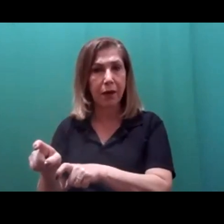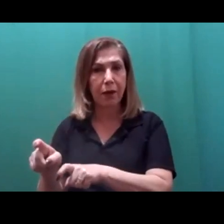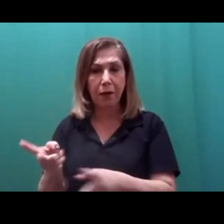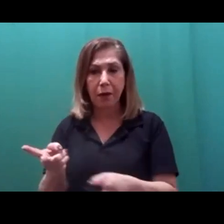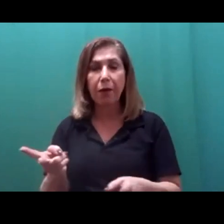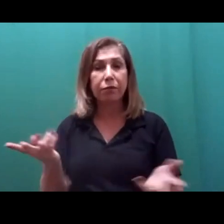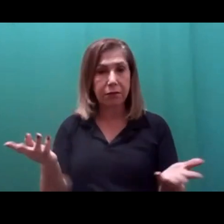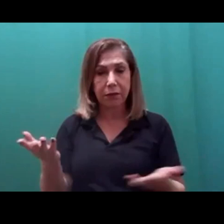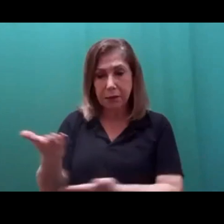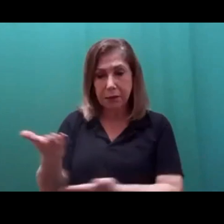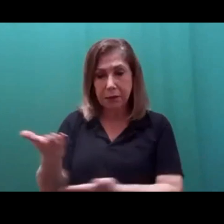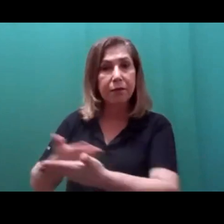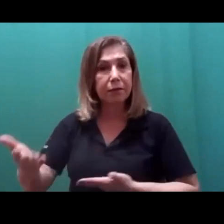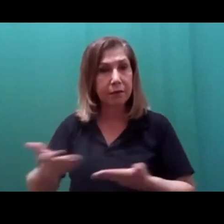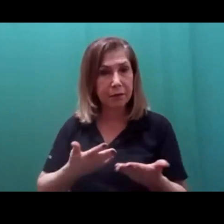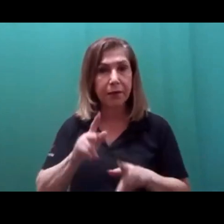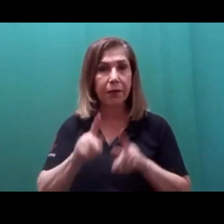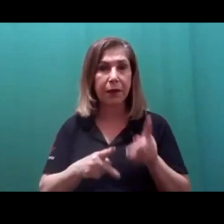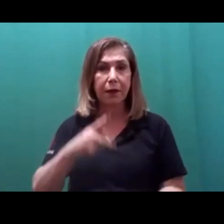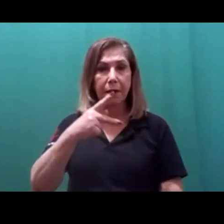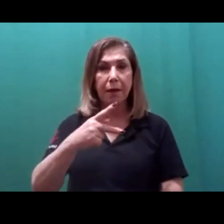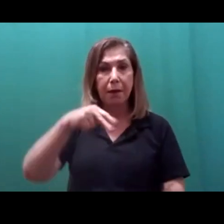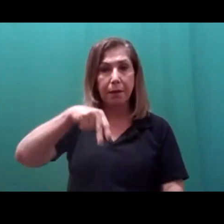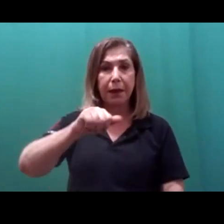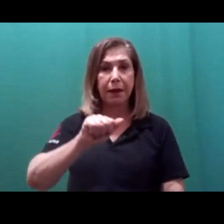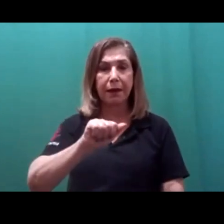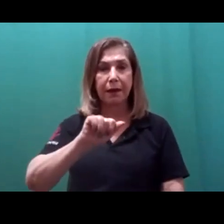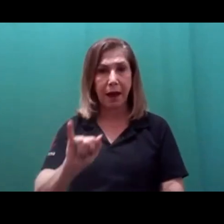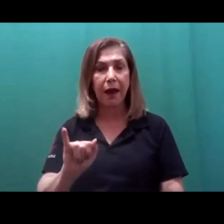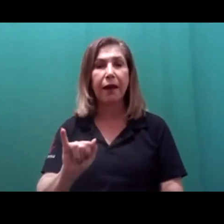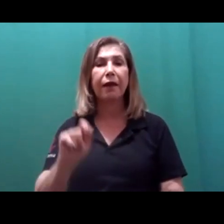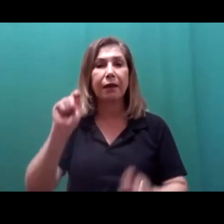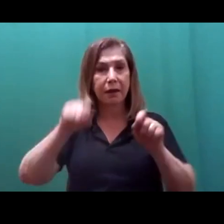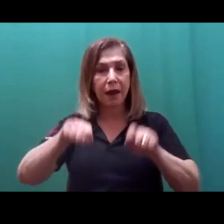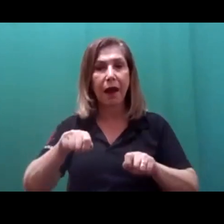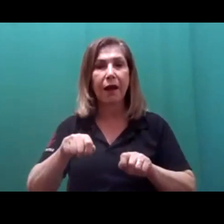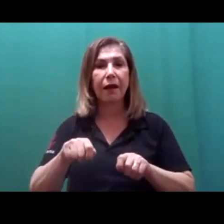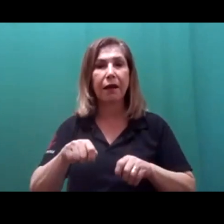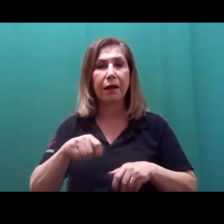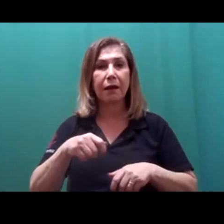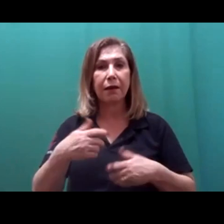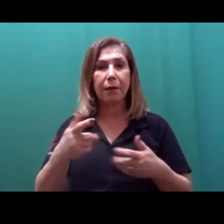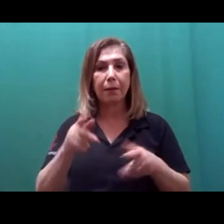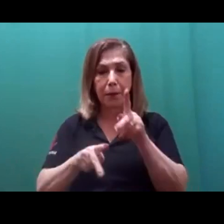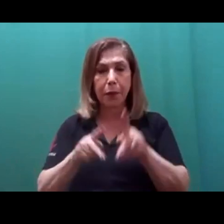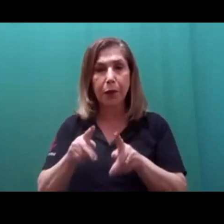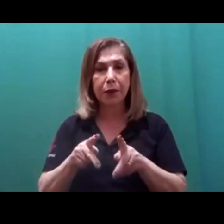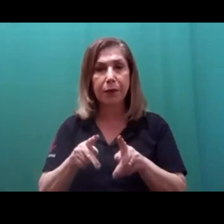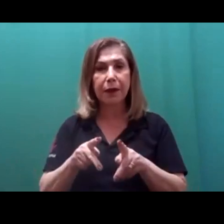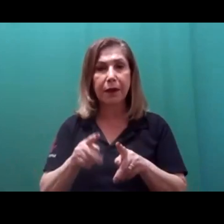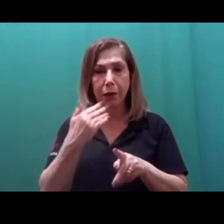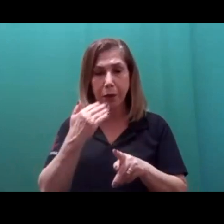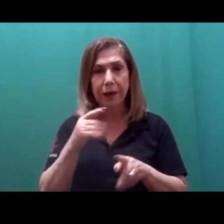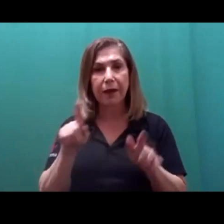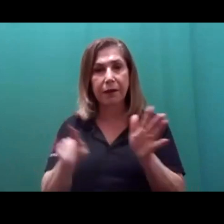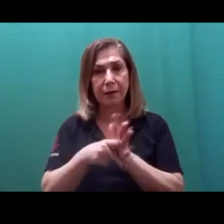pública. O PNAE é um processo que mexe diretamente na estrutura, porque além dele tornar a comida pública,